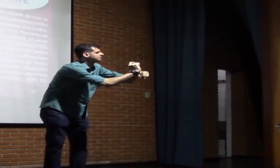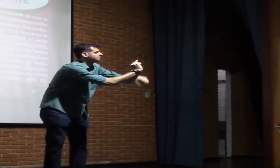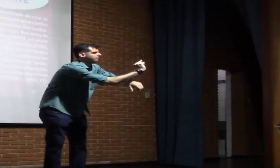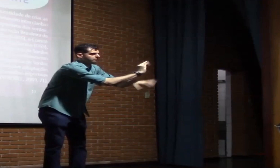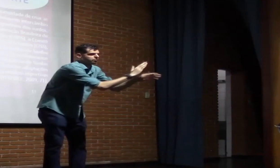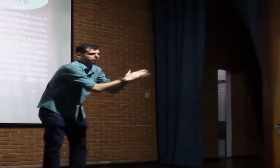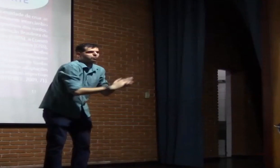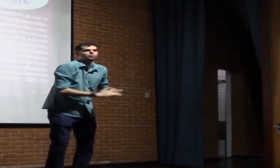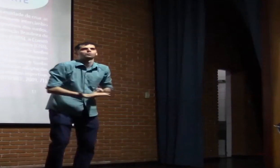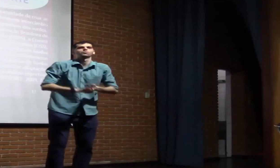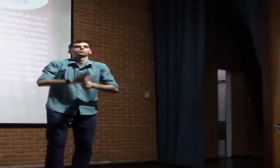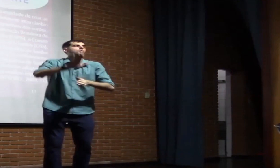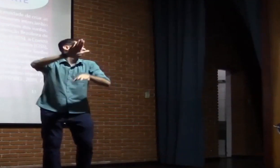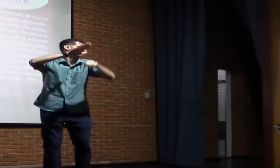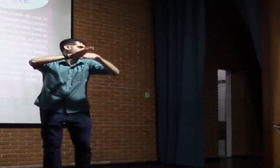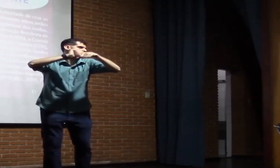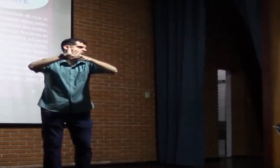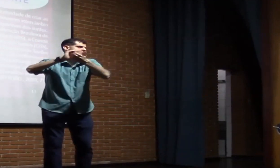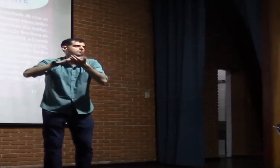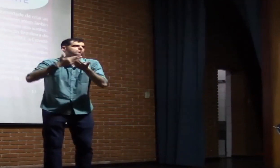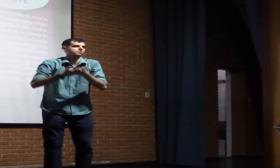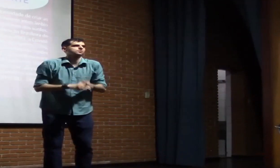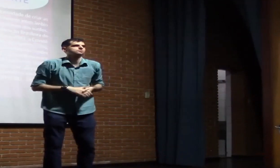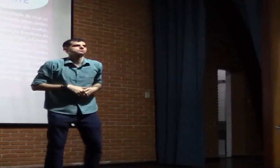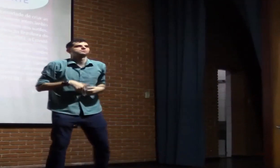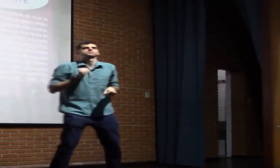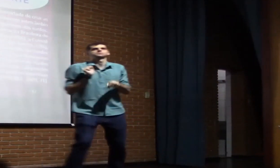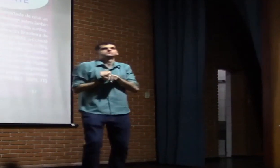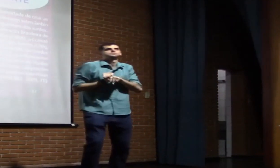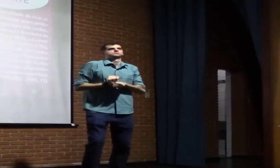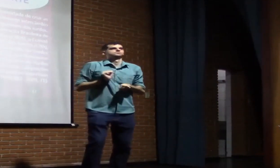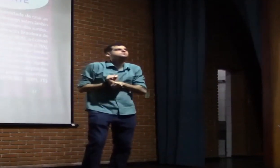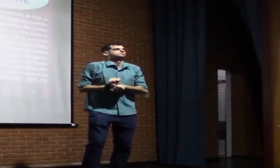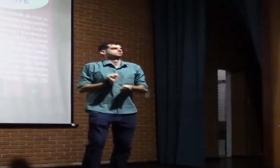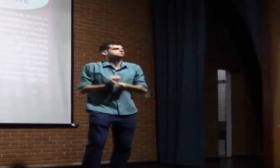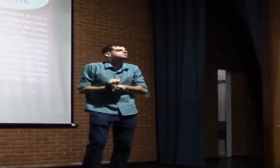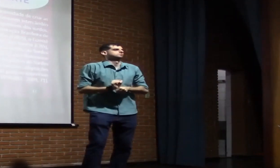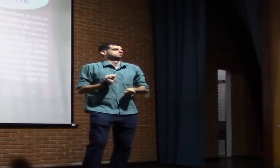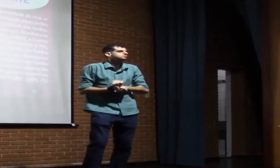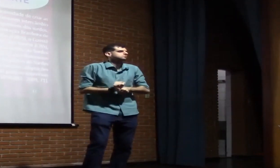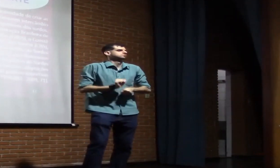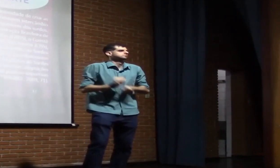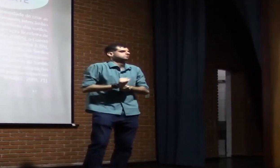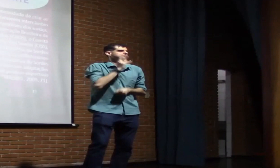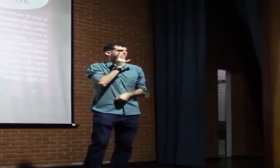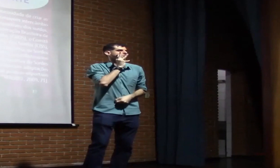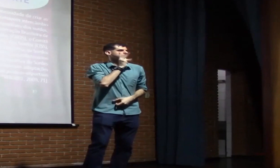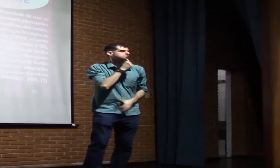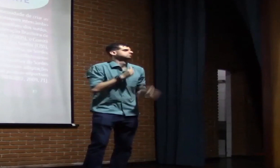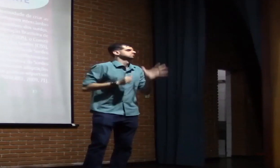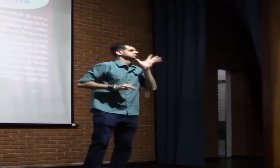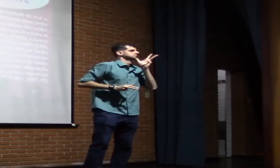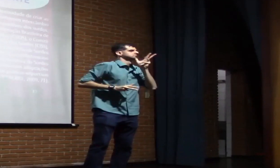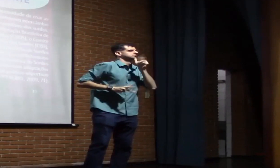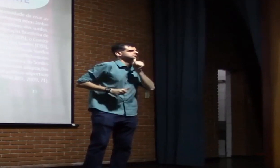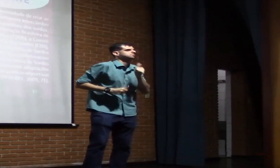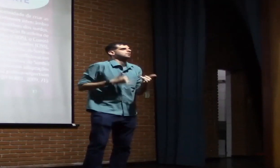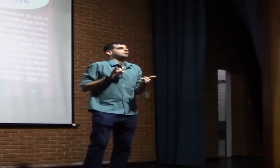outro lugar o profissional, e aí espera só um pouquinho, eu vou chamar um intérprete, e aí o surdo fica ali aguardando aquela situação, e uma